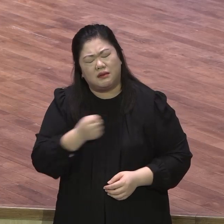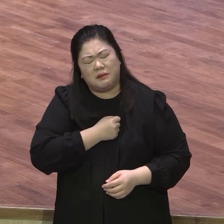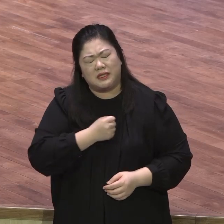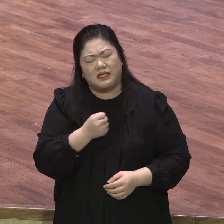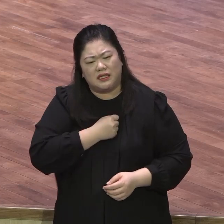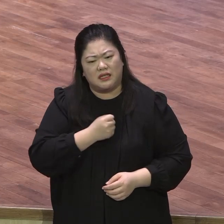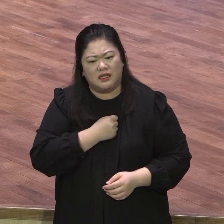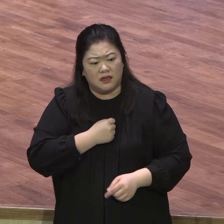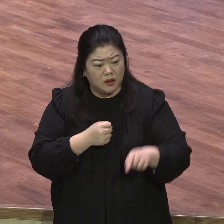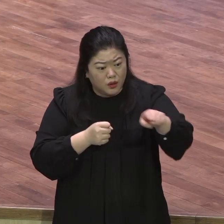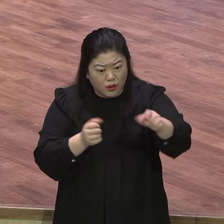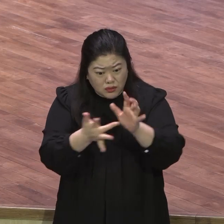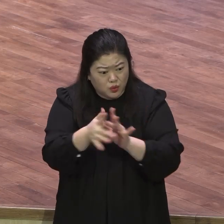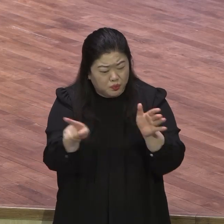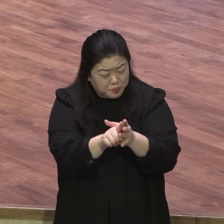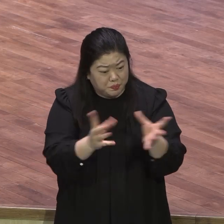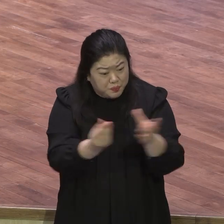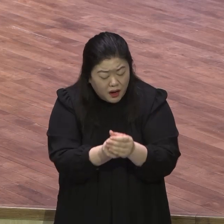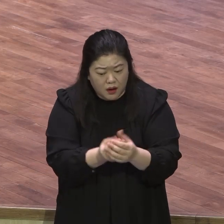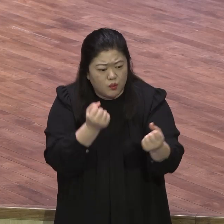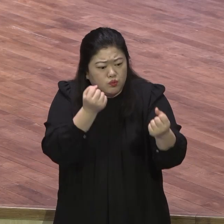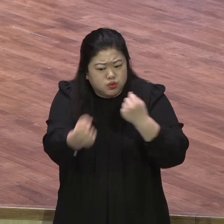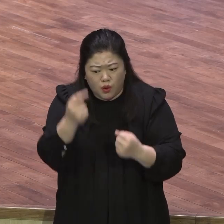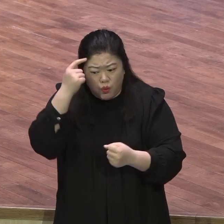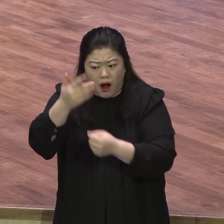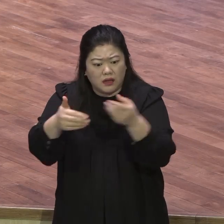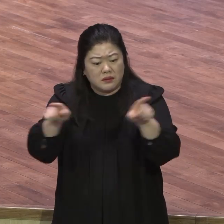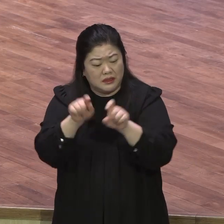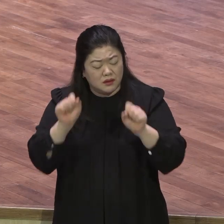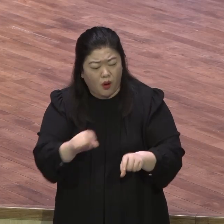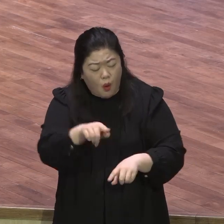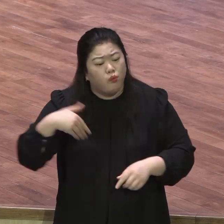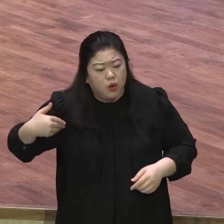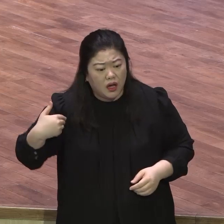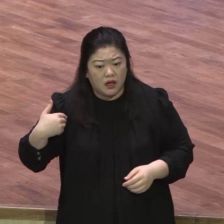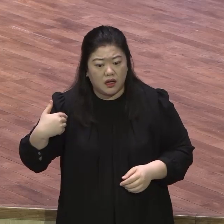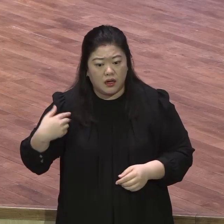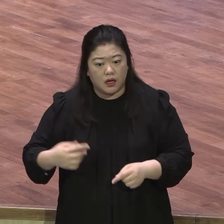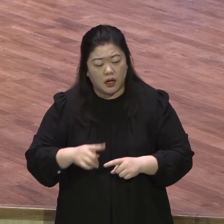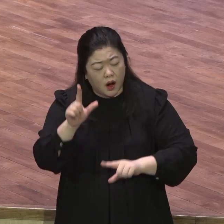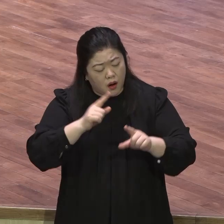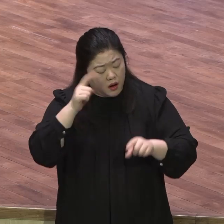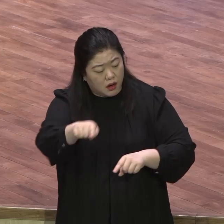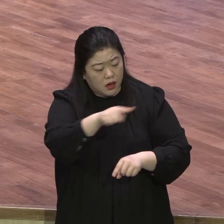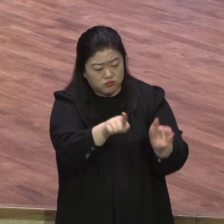사람들처럼 사느냐 하나님의 성령이 너희 계시는 것을 알지 못하느냐